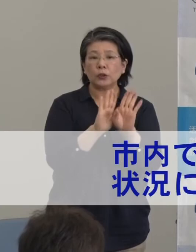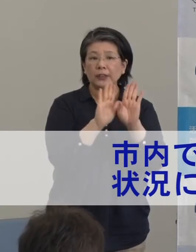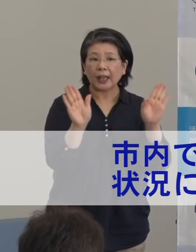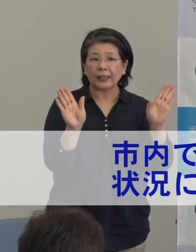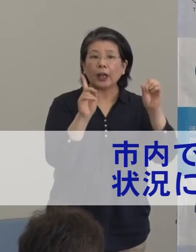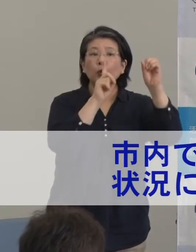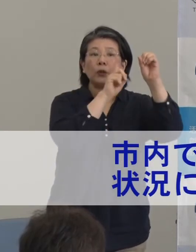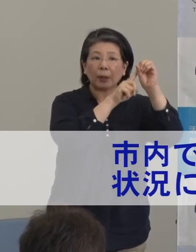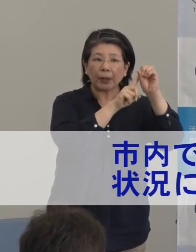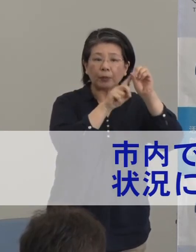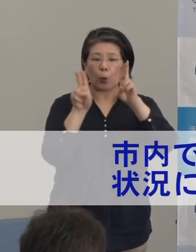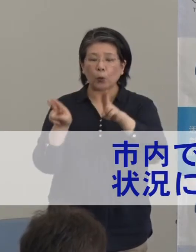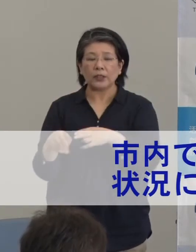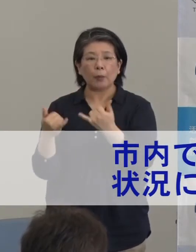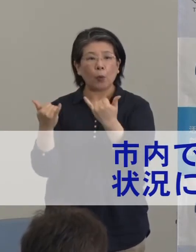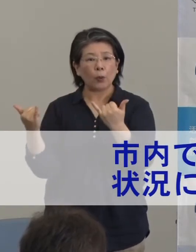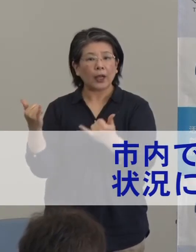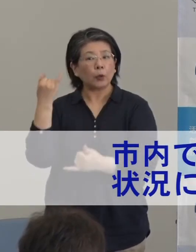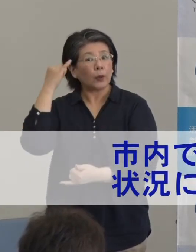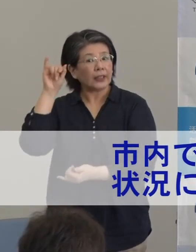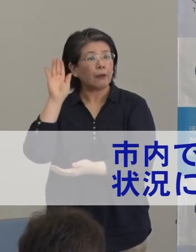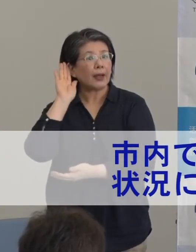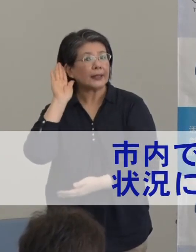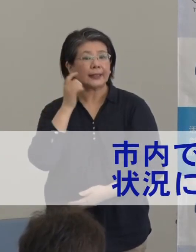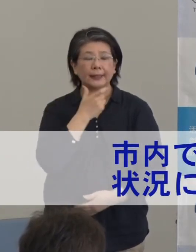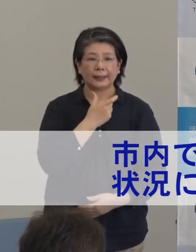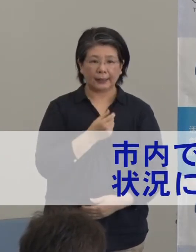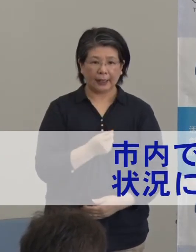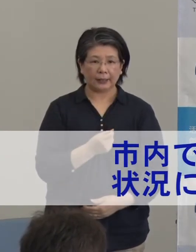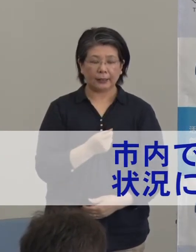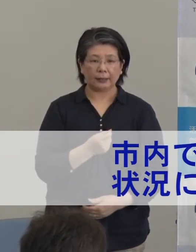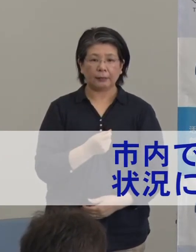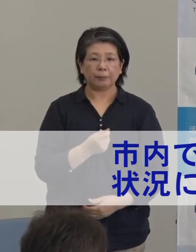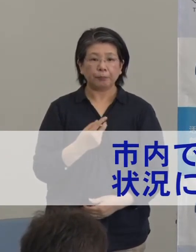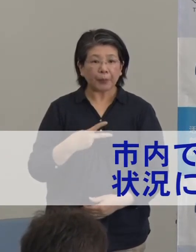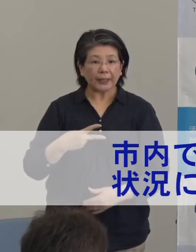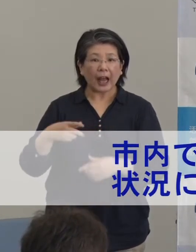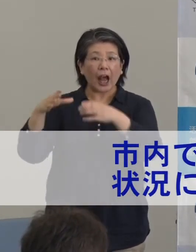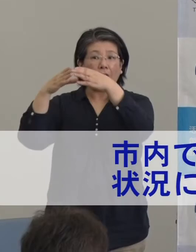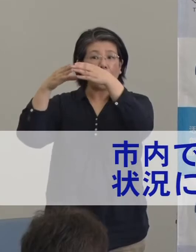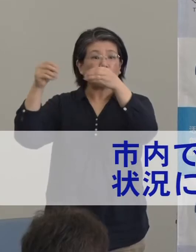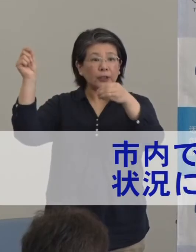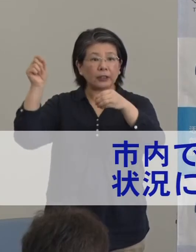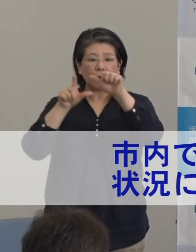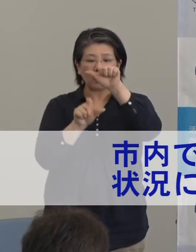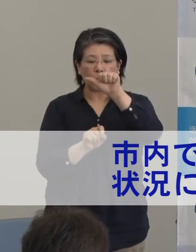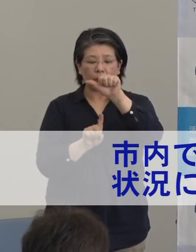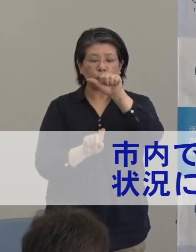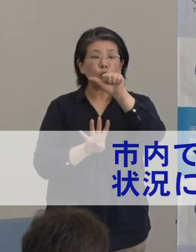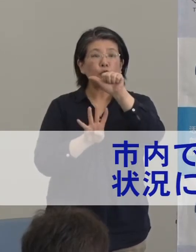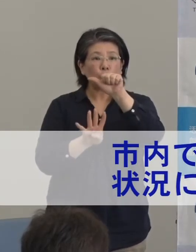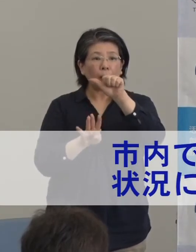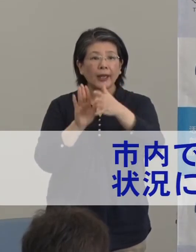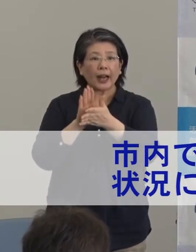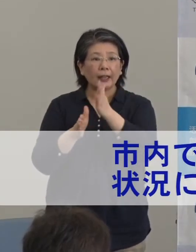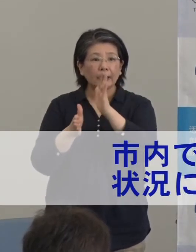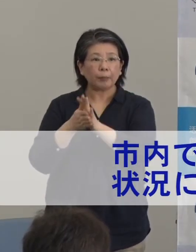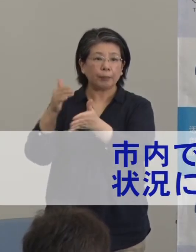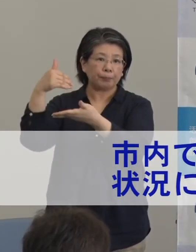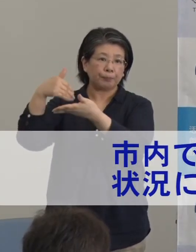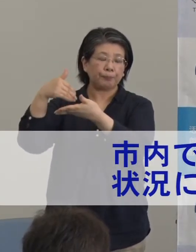いというふうに思っております。で、まあ、まだ国の方、まあ、14日に判断されるという話ですけども、まあ、国の方